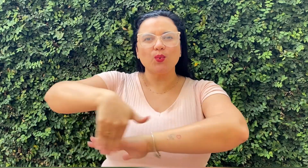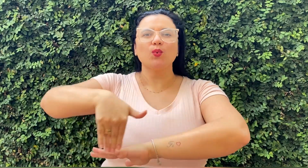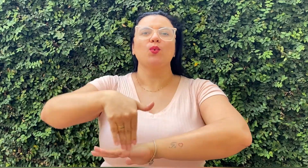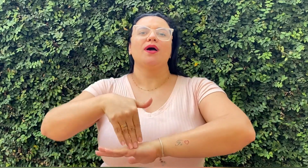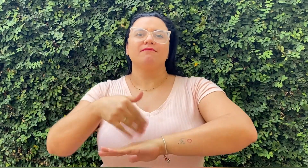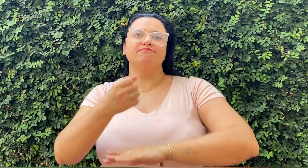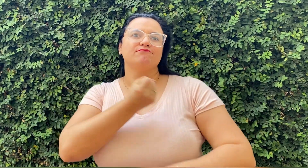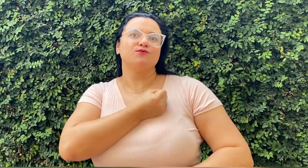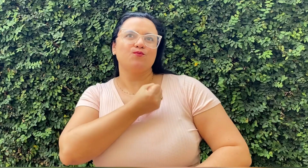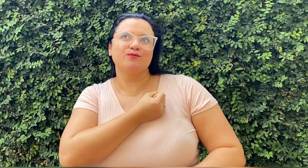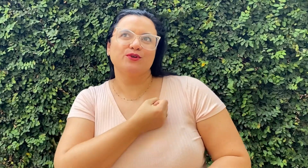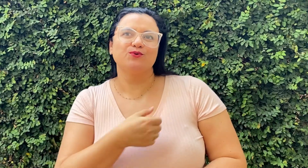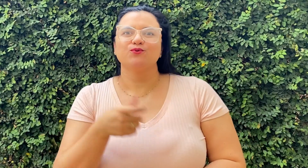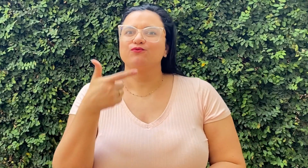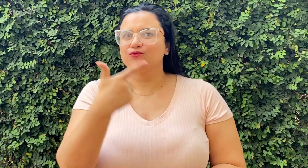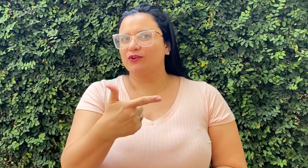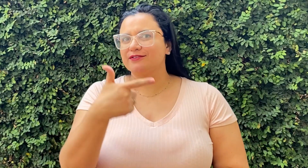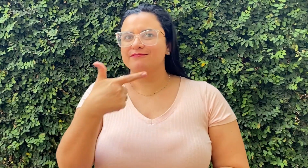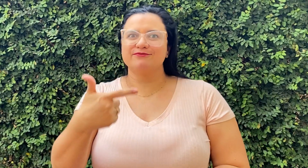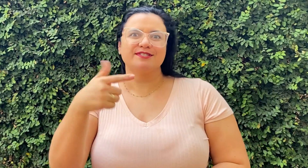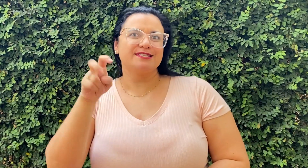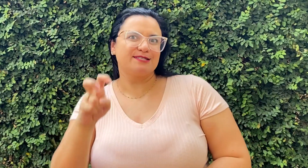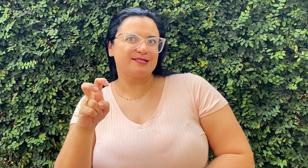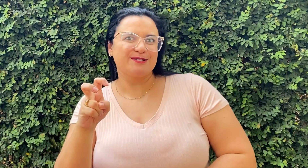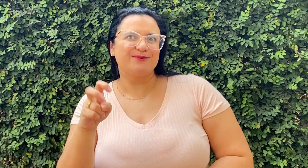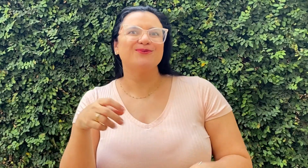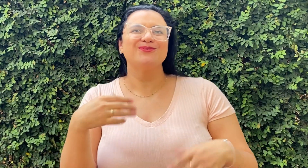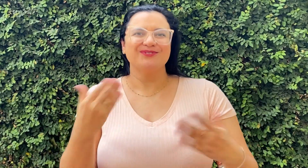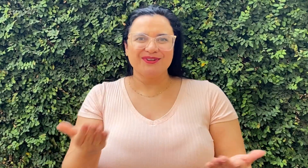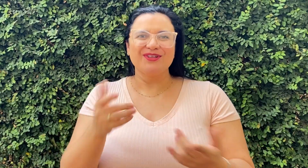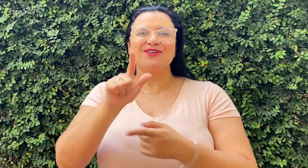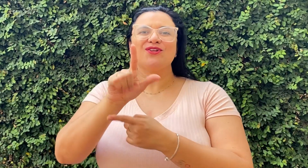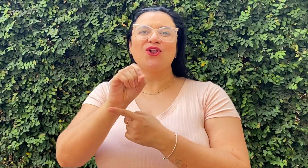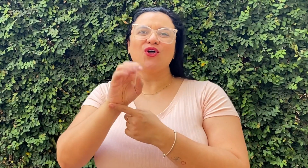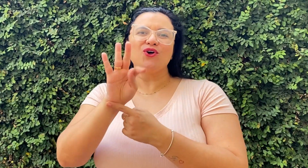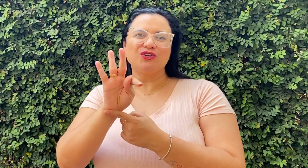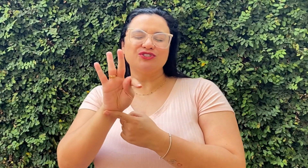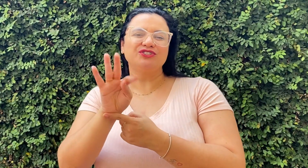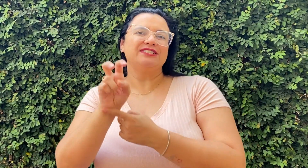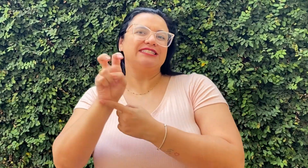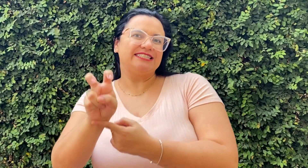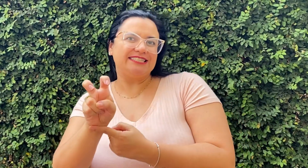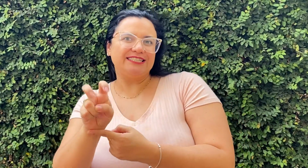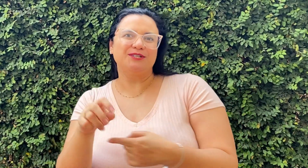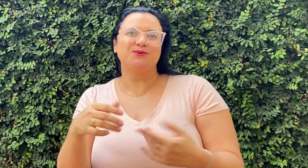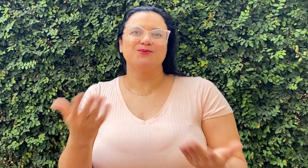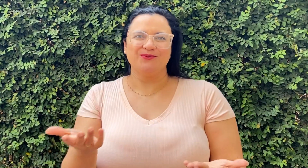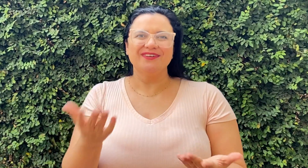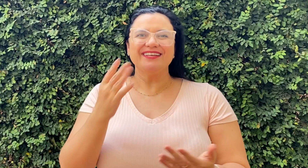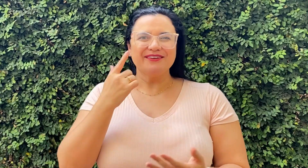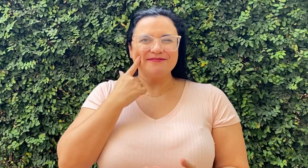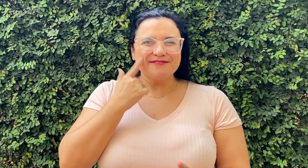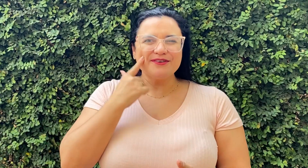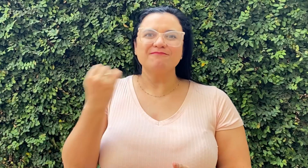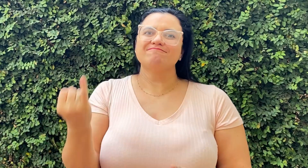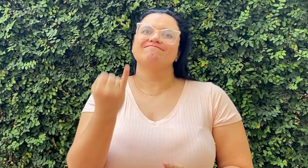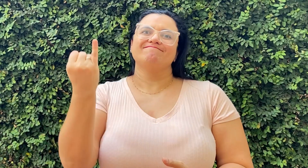falar o endereço, aí você vai falar Rua 225, lote 5. Então, você usa também